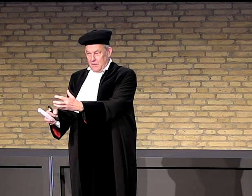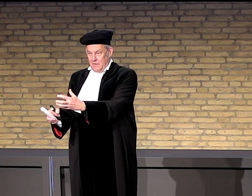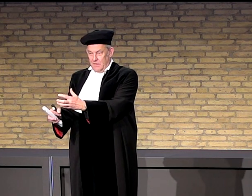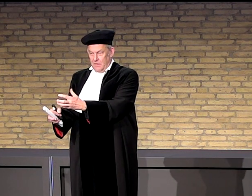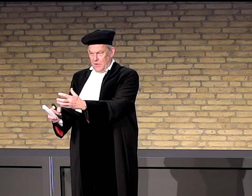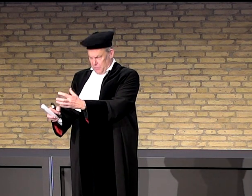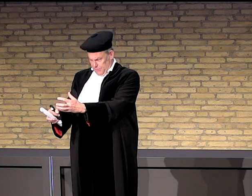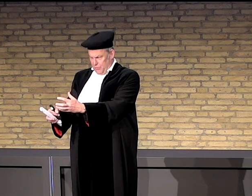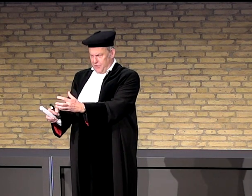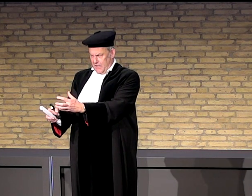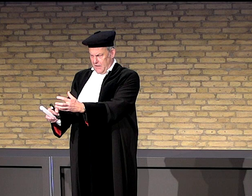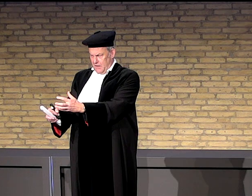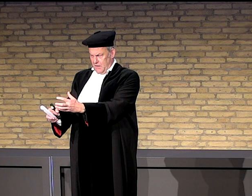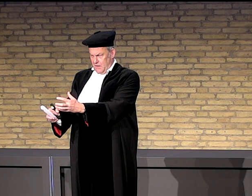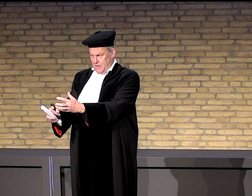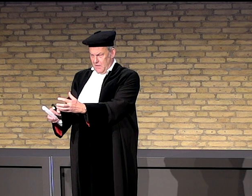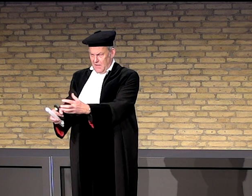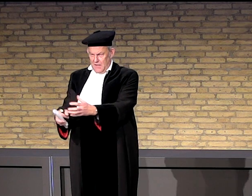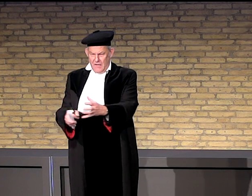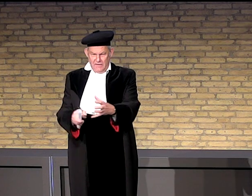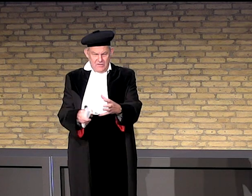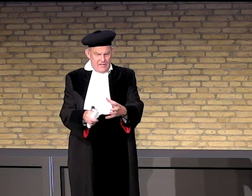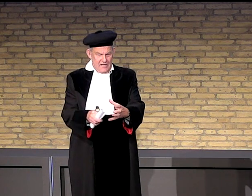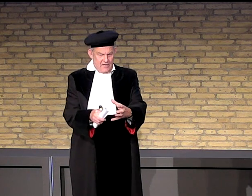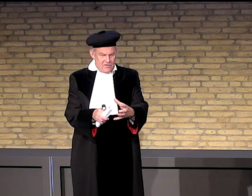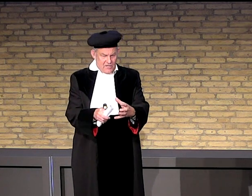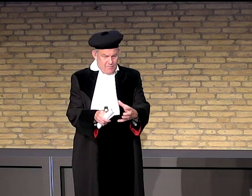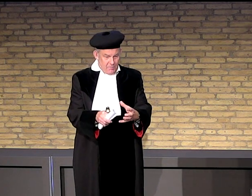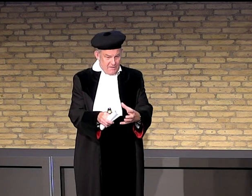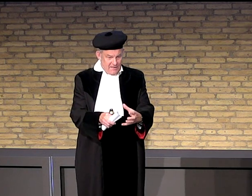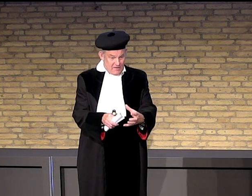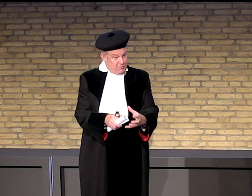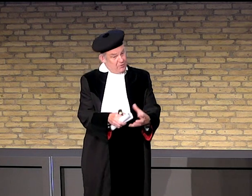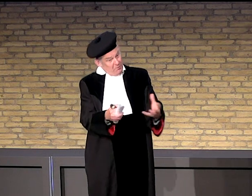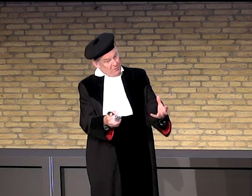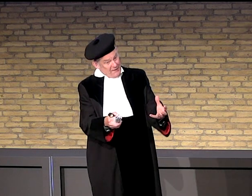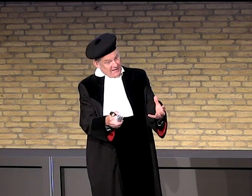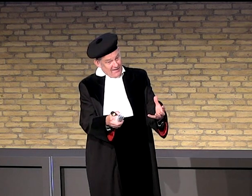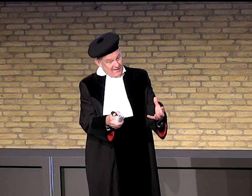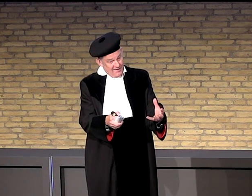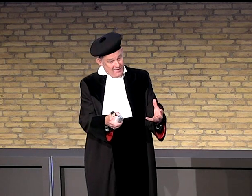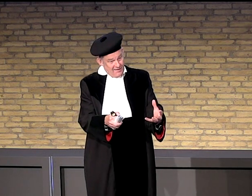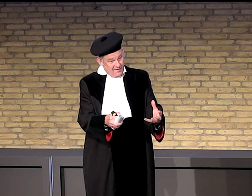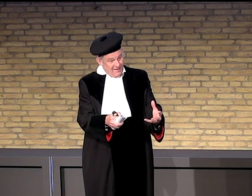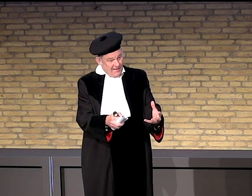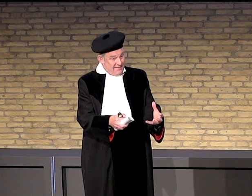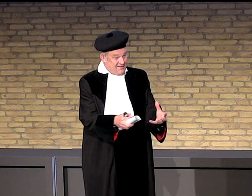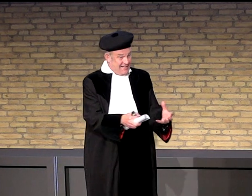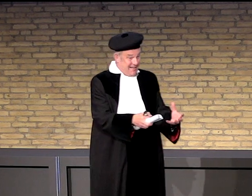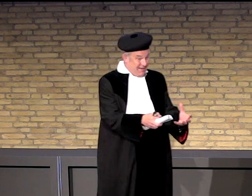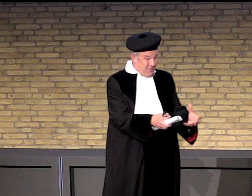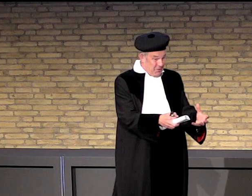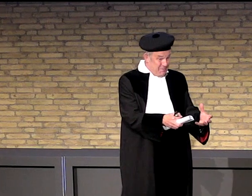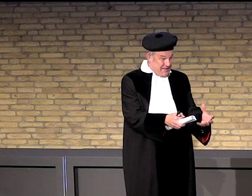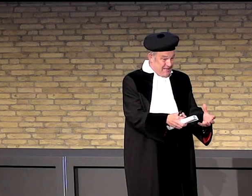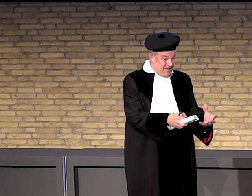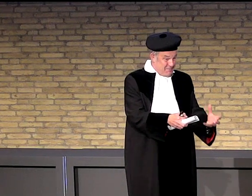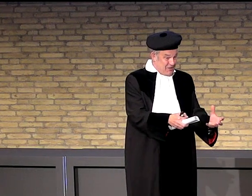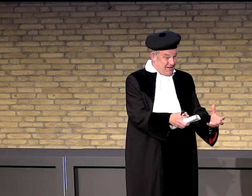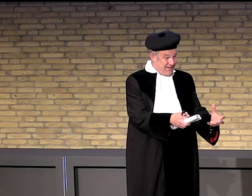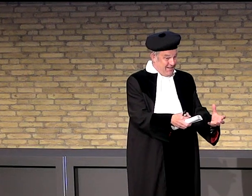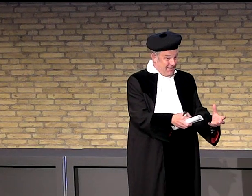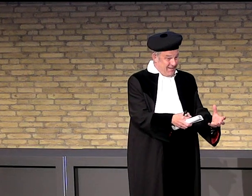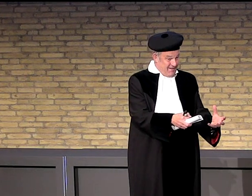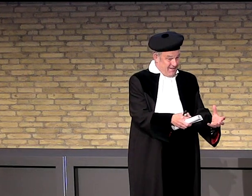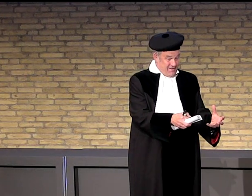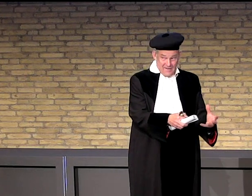opmerking, nou moet je boos kijken. Dit is een hele slimme opmerking, nou moet je opgewekt kijken. En dit is een hele leuke opmerking, nou